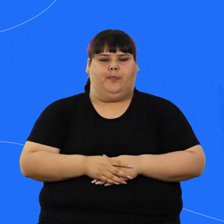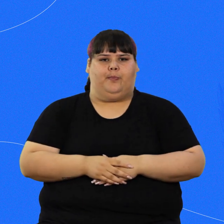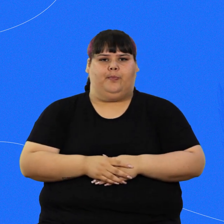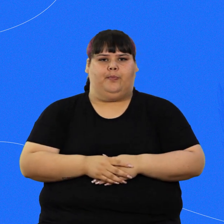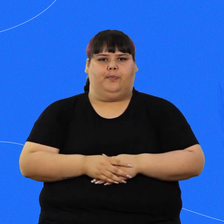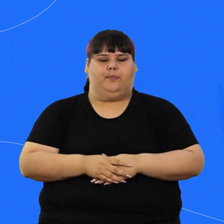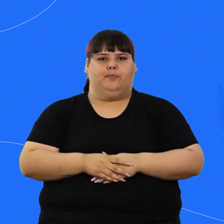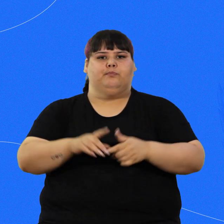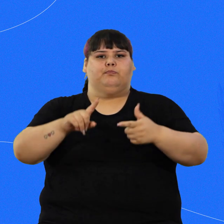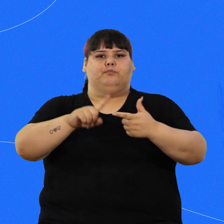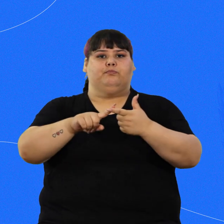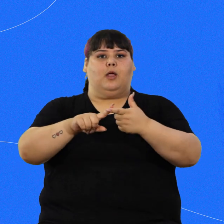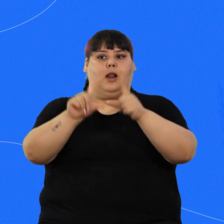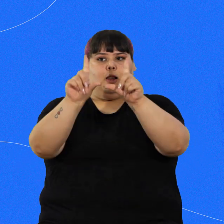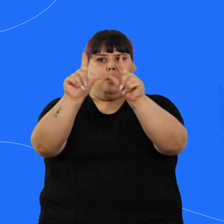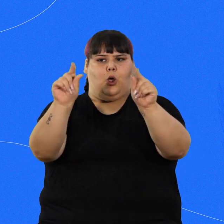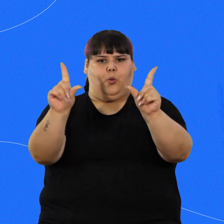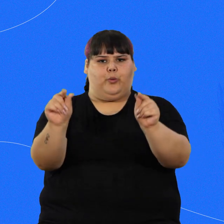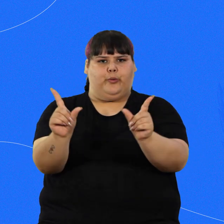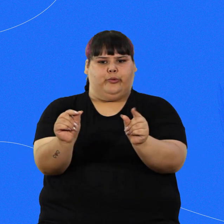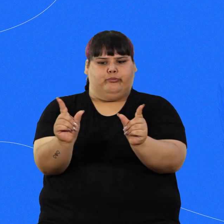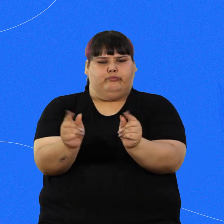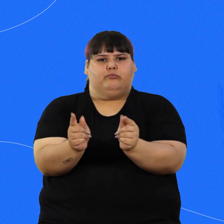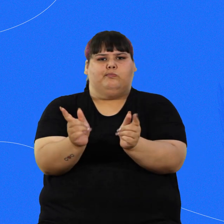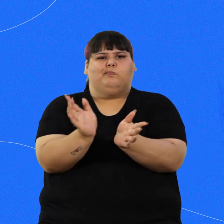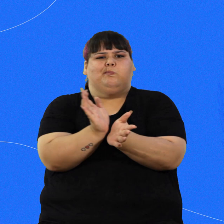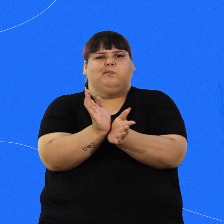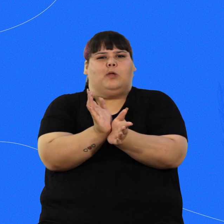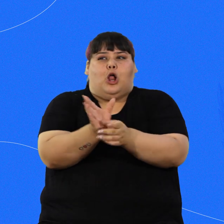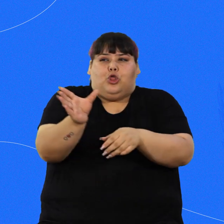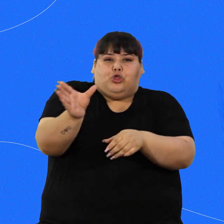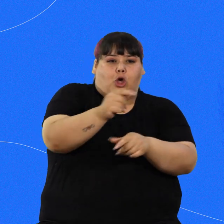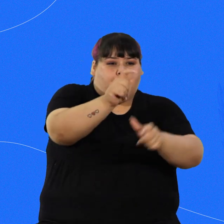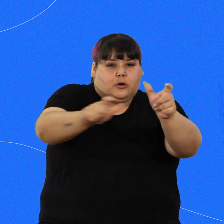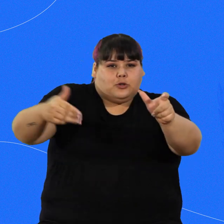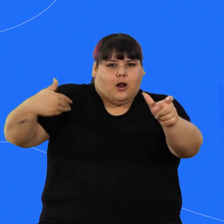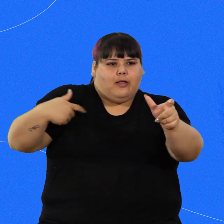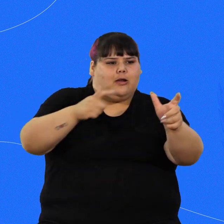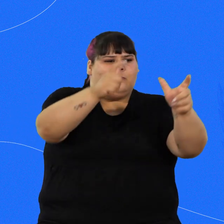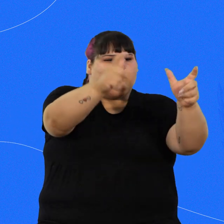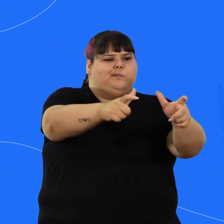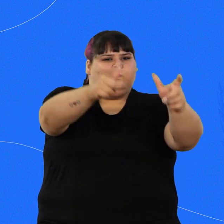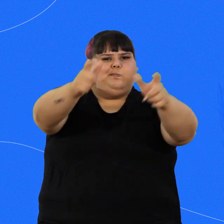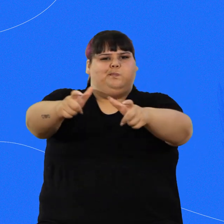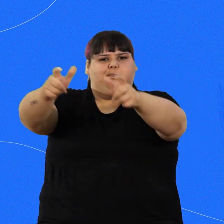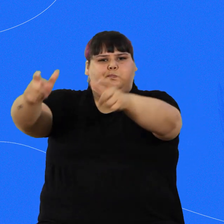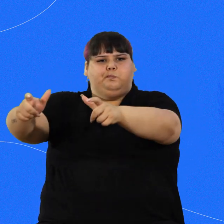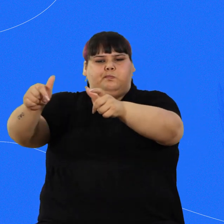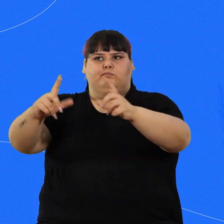Los laureles, dispuestos como coronando la cabeza de todo argentino o argentina, representan la victoria